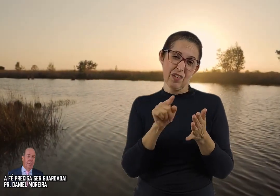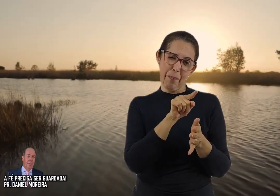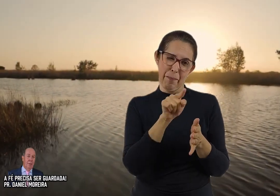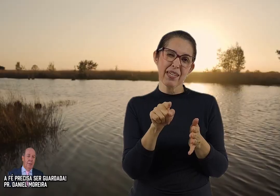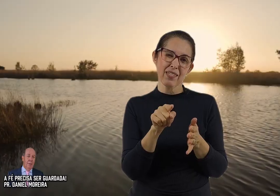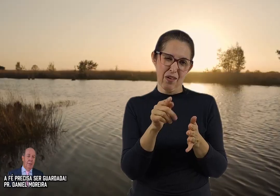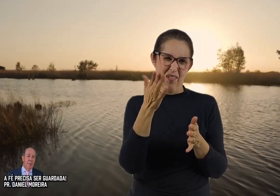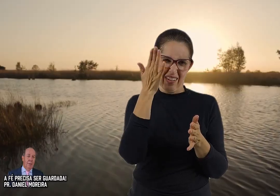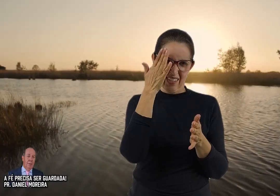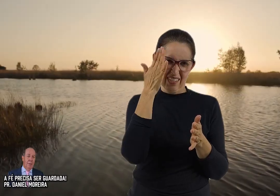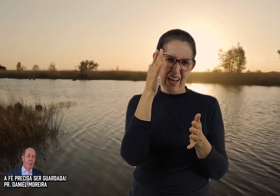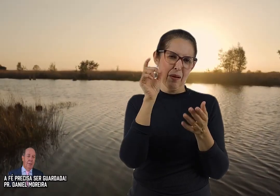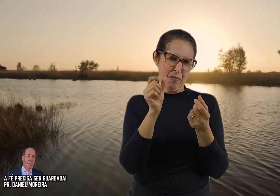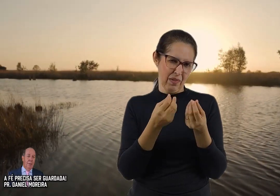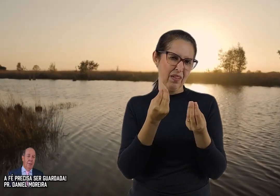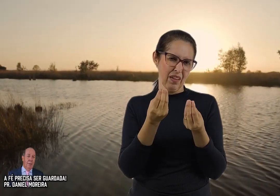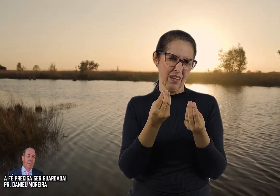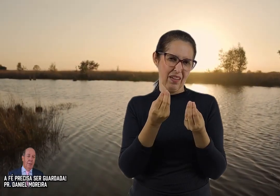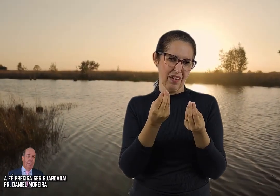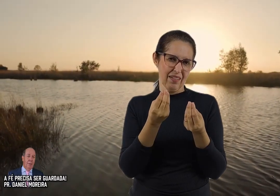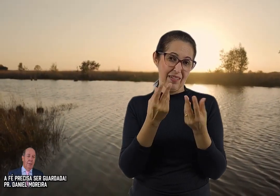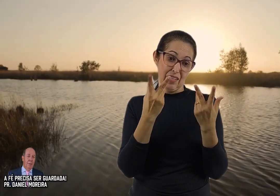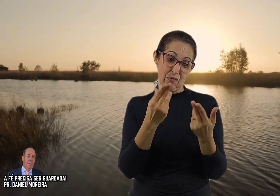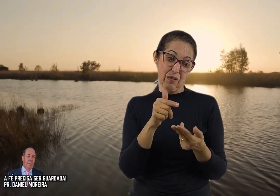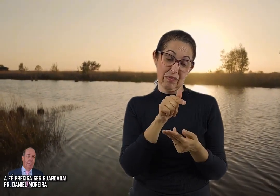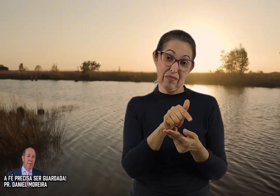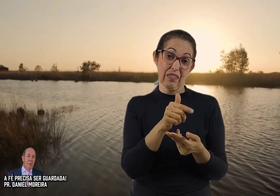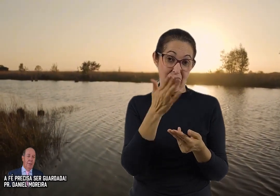luto sabe o que é isso. Quem não passou não tem ideia.